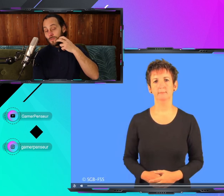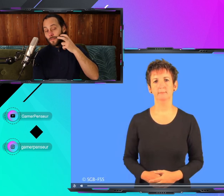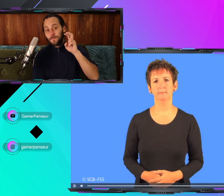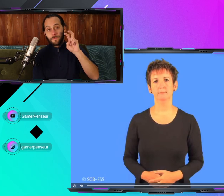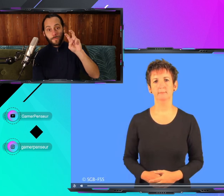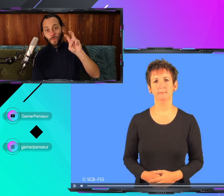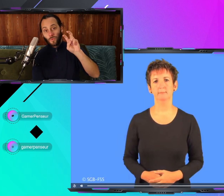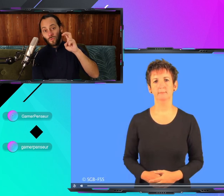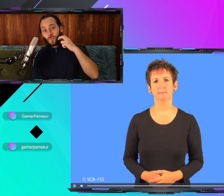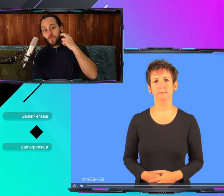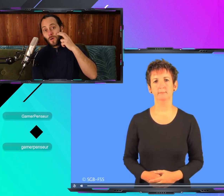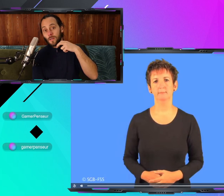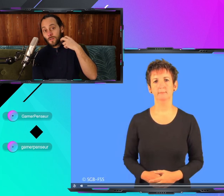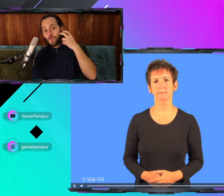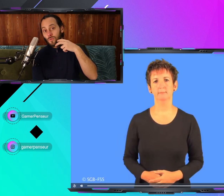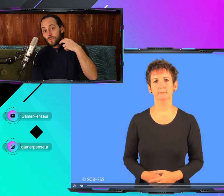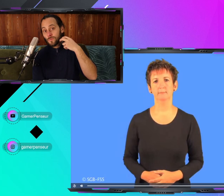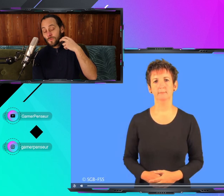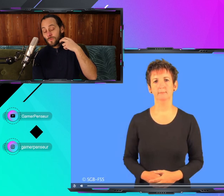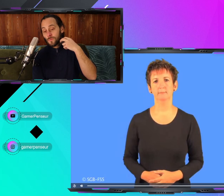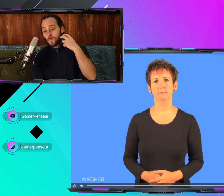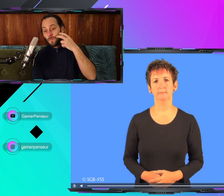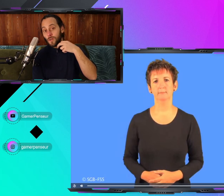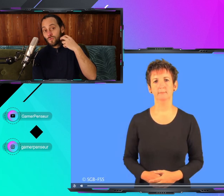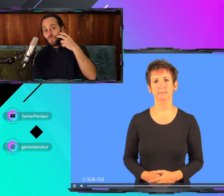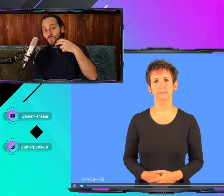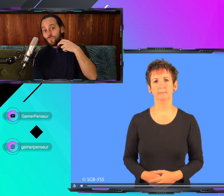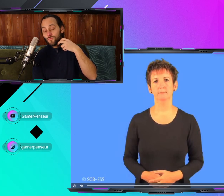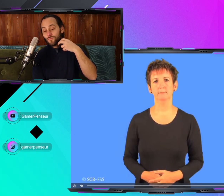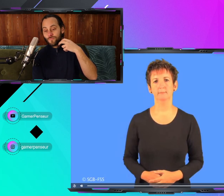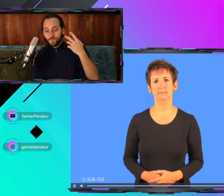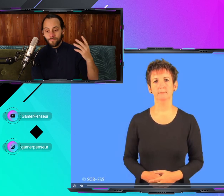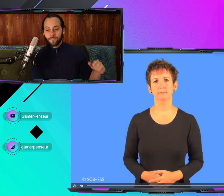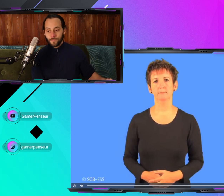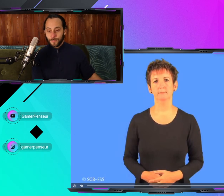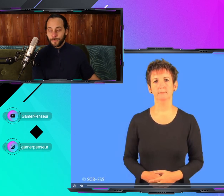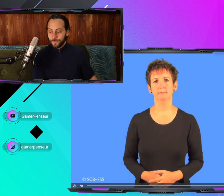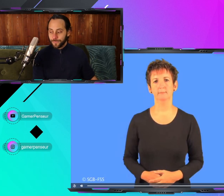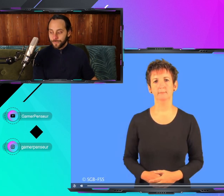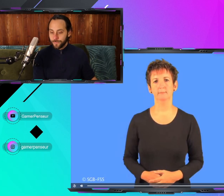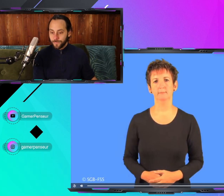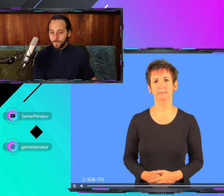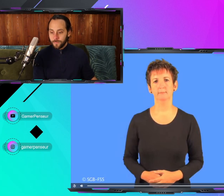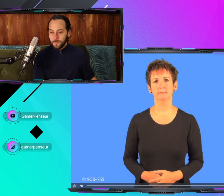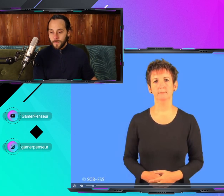tourne aussi. Donc toujours deux doigts hein, qui tournent devant la joue.